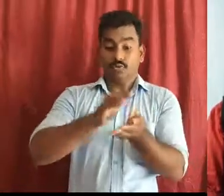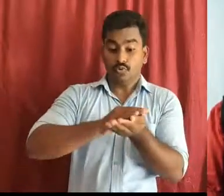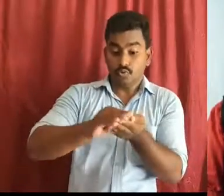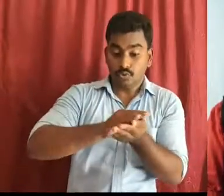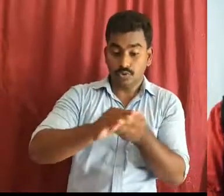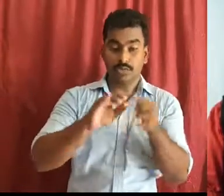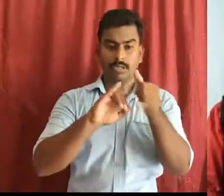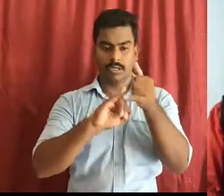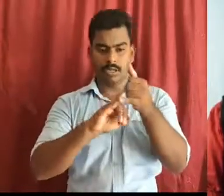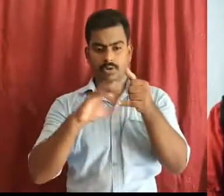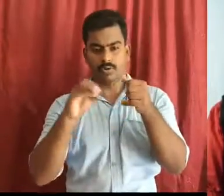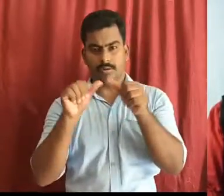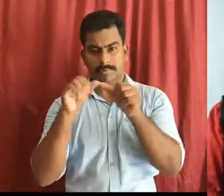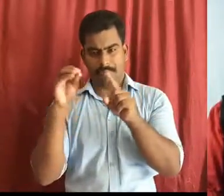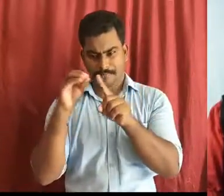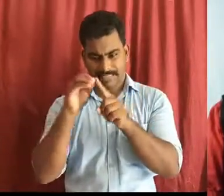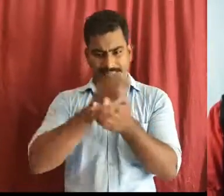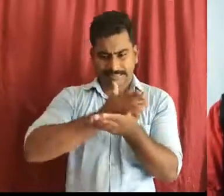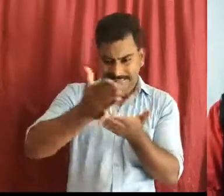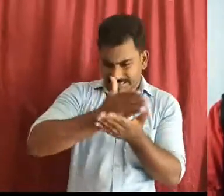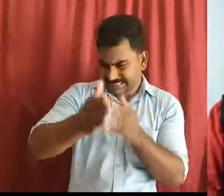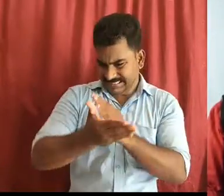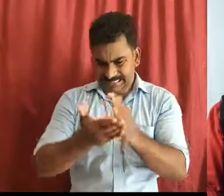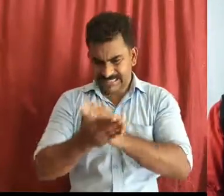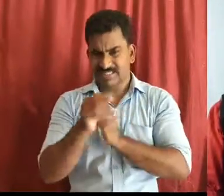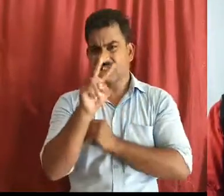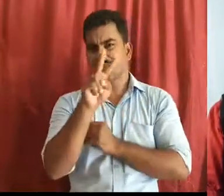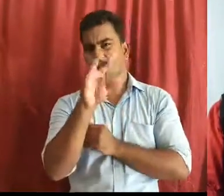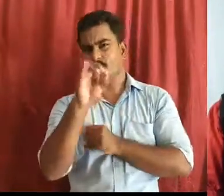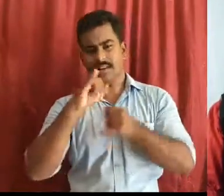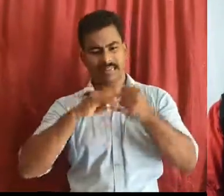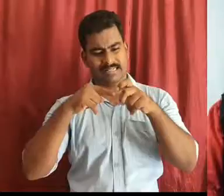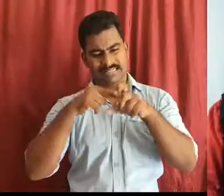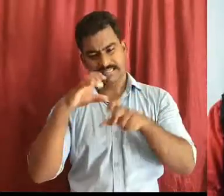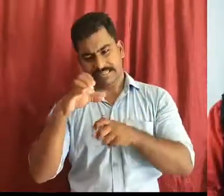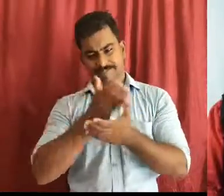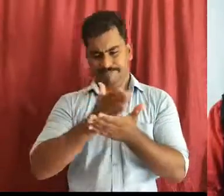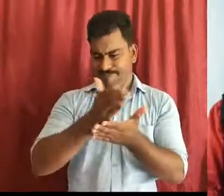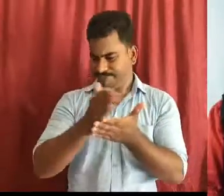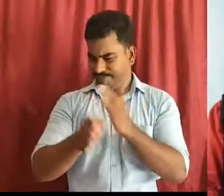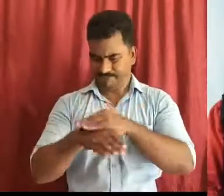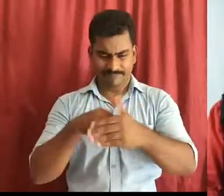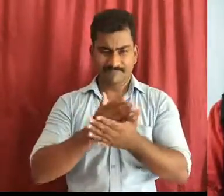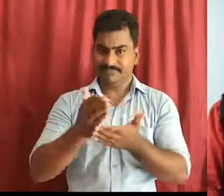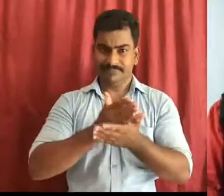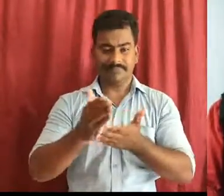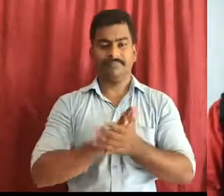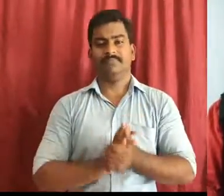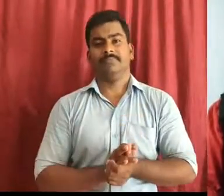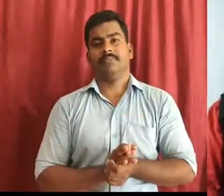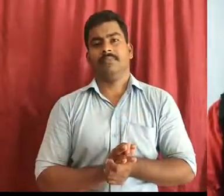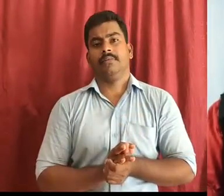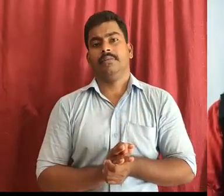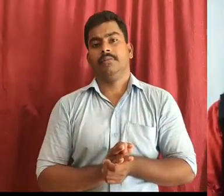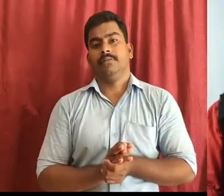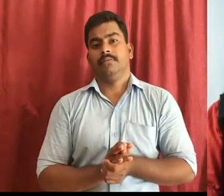കൈകൾ ഇടയ്ക്കിടയ്ക്ക് സോപ്പ് ഉപയോഗിച്ച് 20 സെക്കൻഡ് നേരം കഴുകി വൃത്തിയാക്കുക,